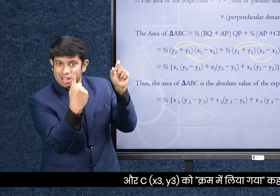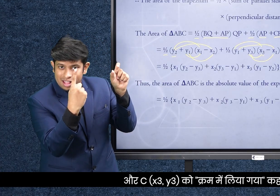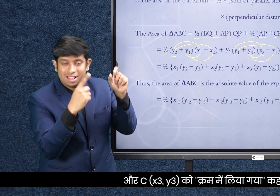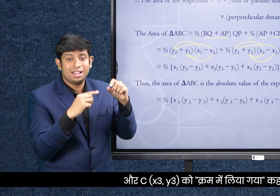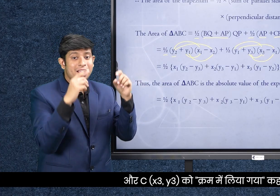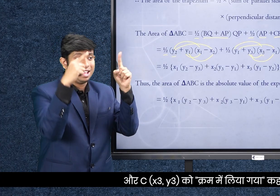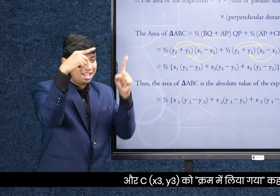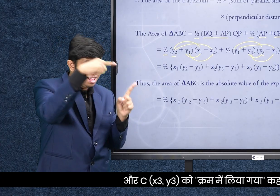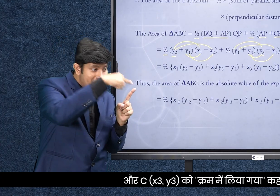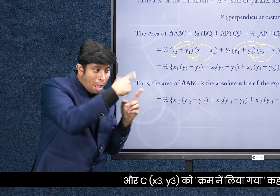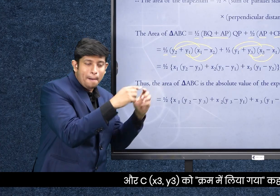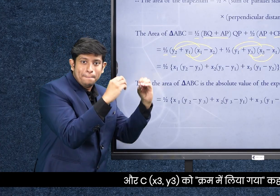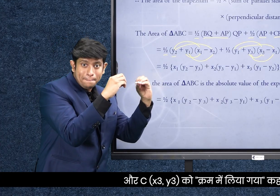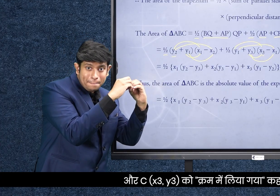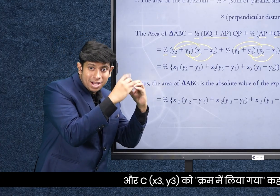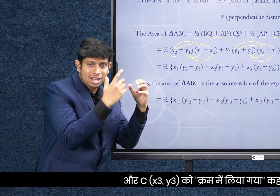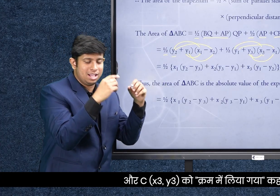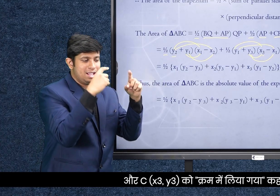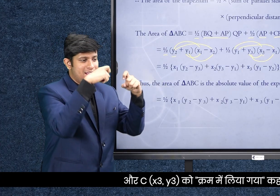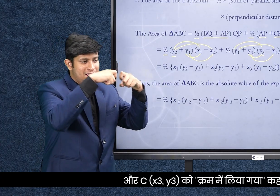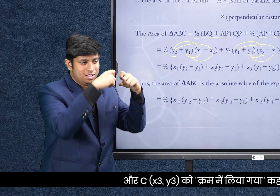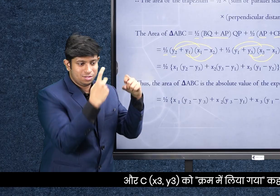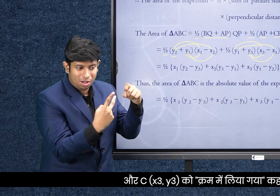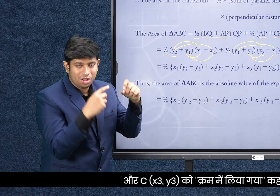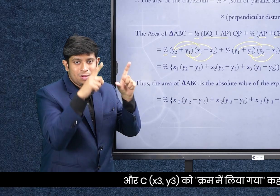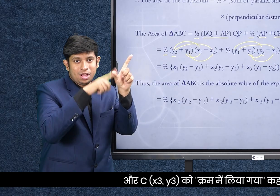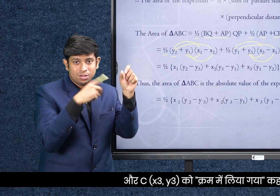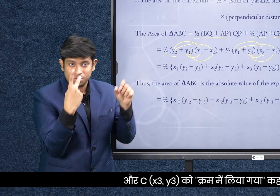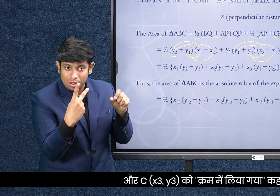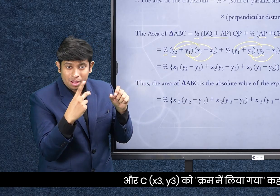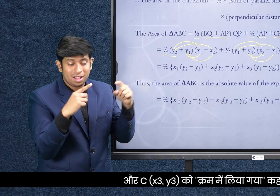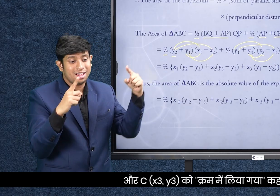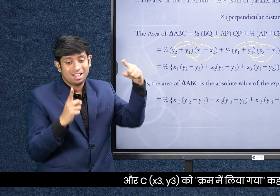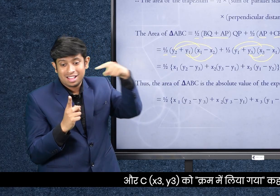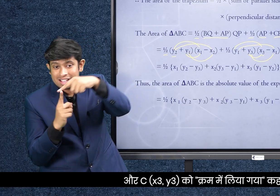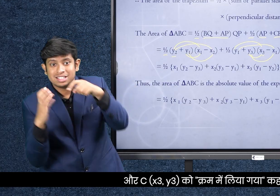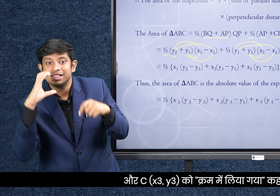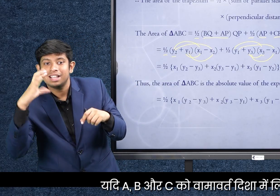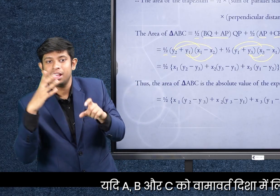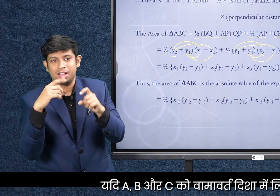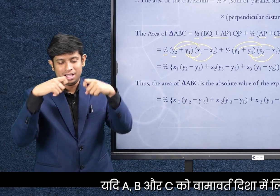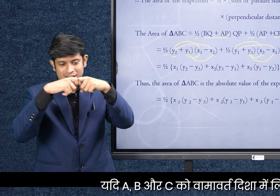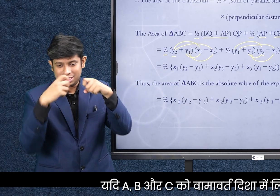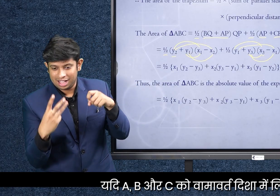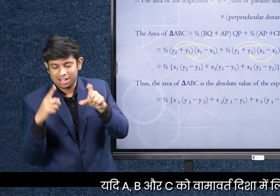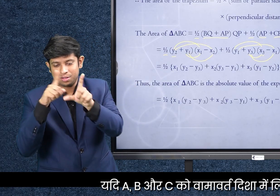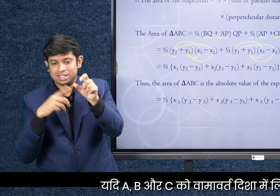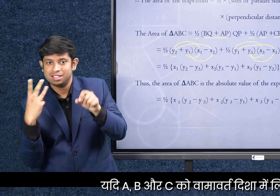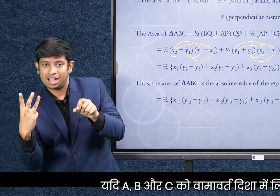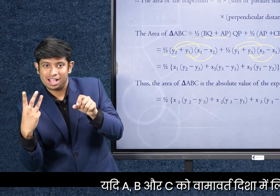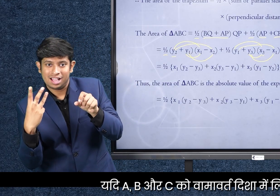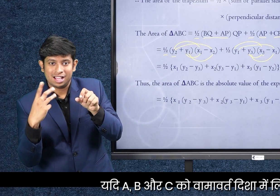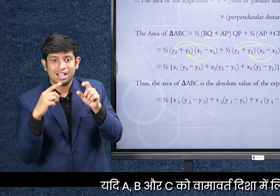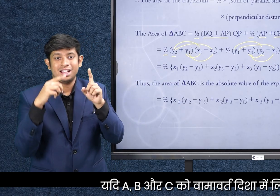और c of x3 y3 को क्रम में लिया गया कहा जाता है यदि a b और c